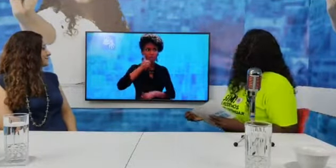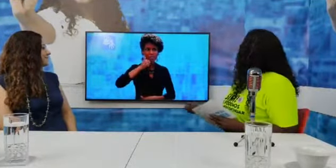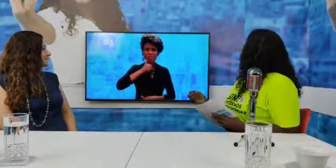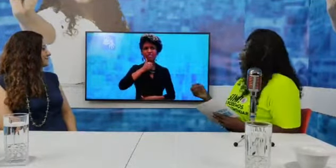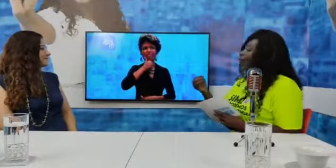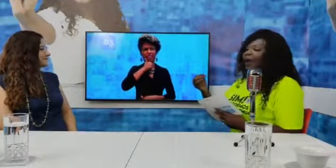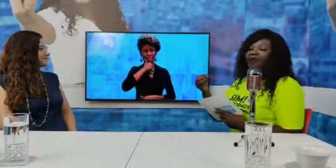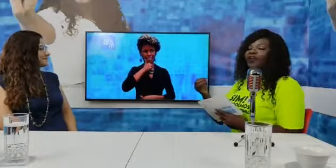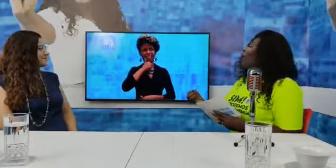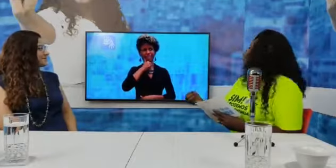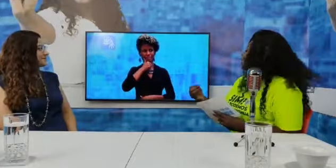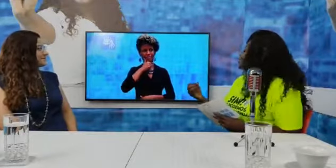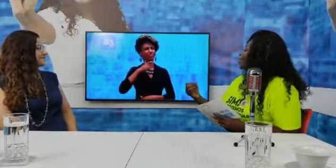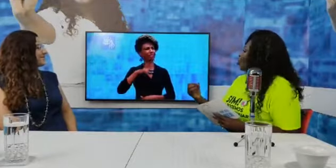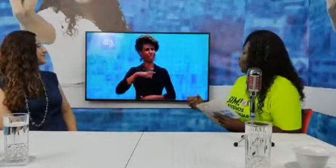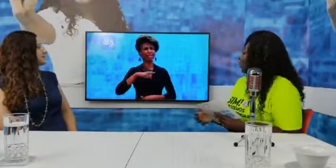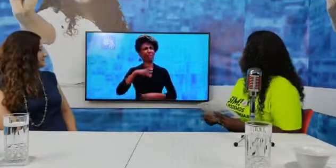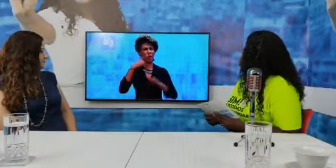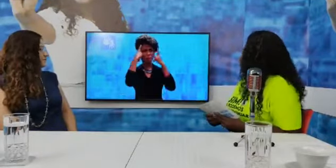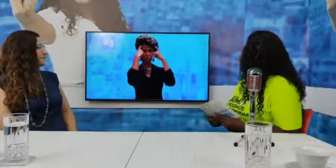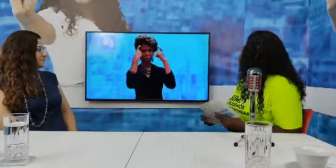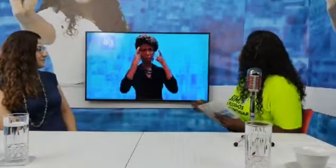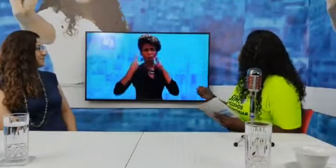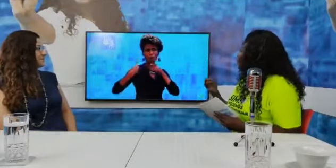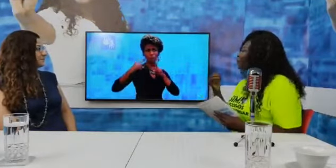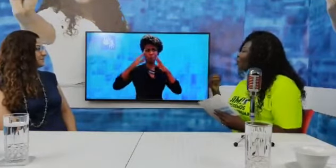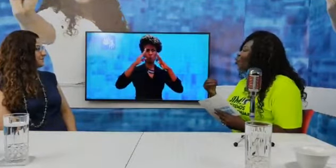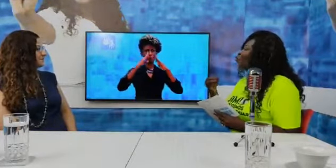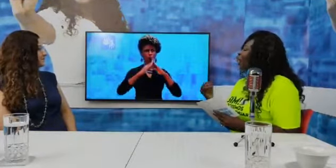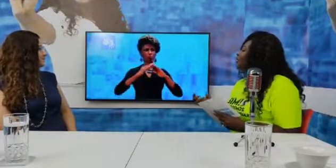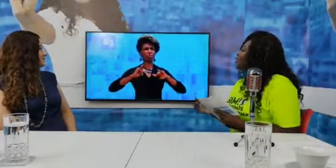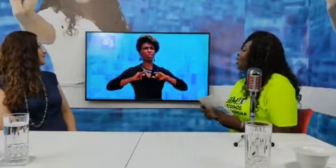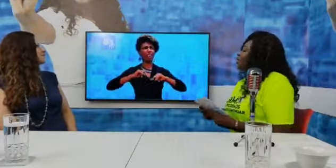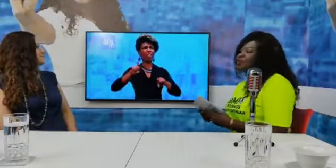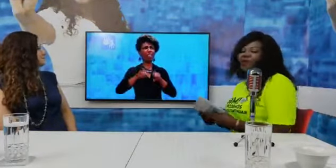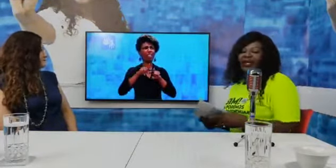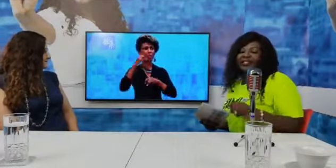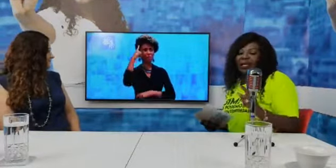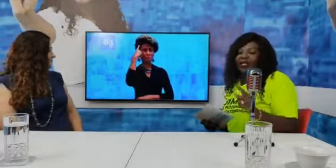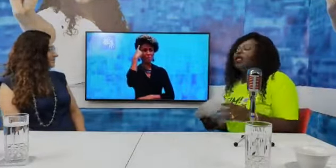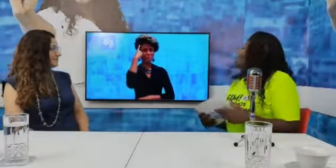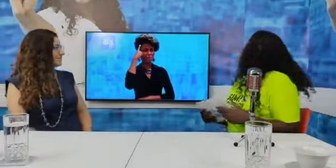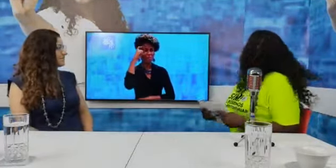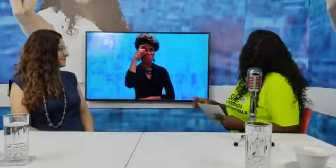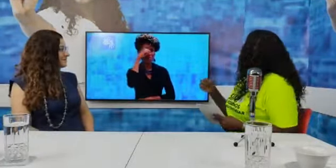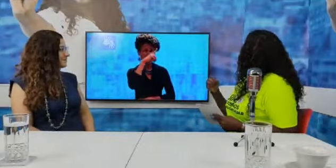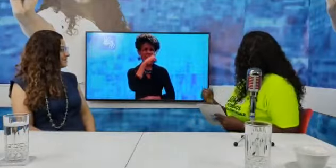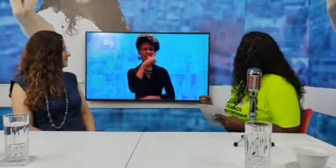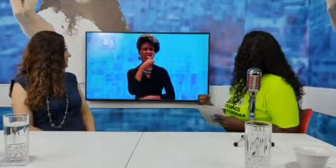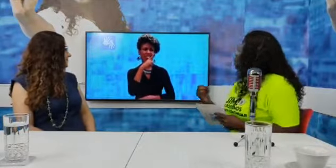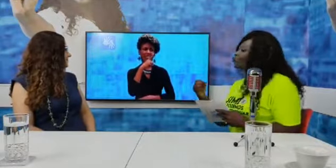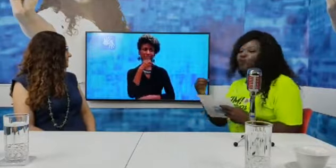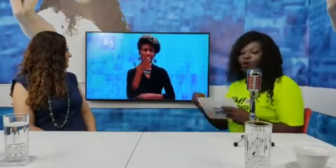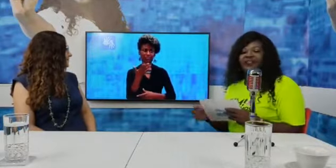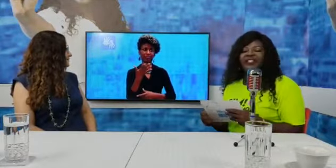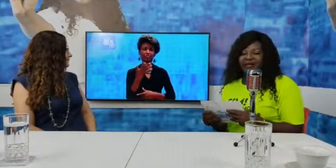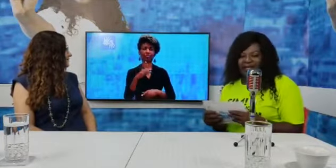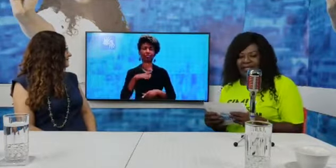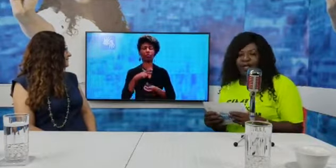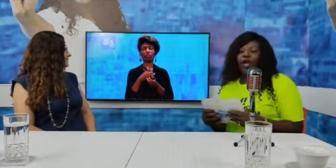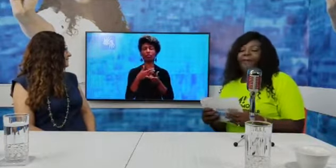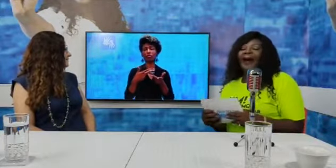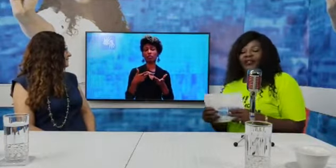sofrem a violência doméstica e a dificuldade que essas mulheres têm. E uma das coisas que nos